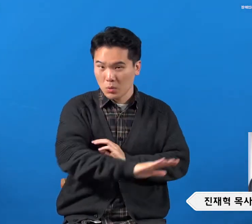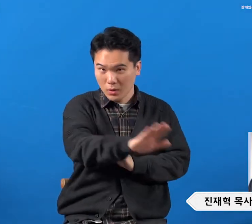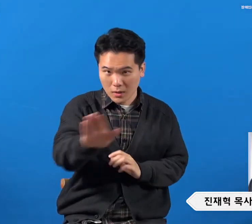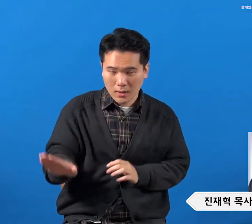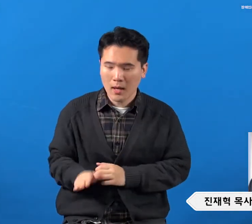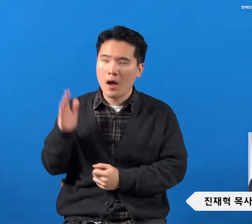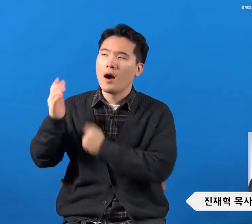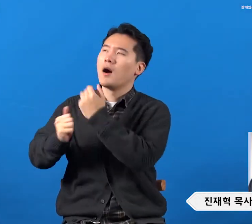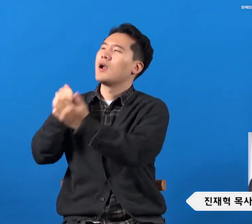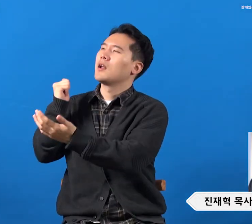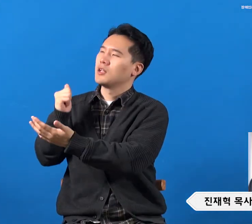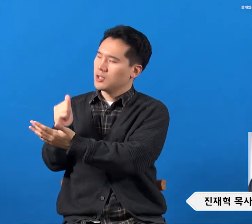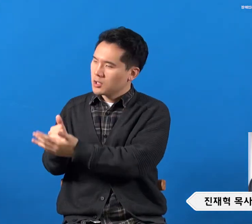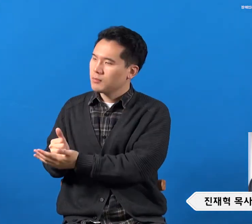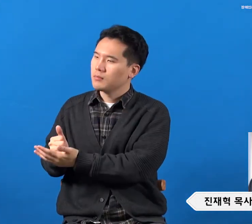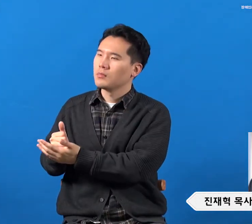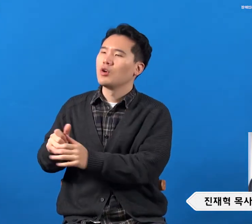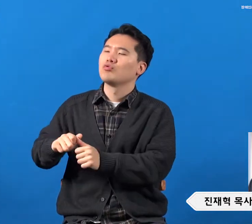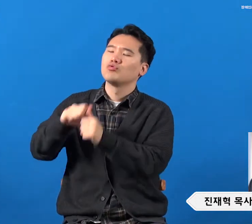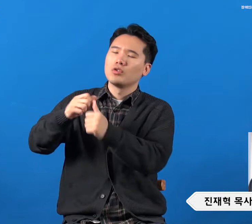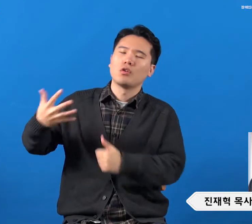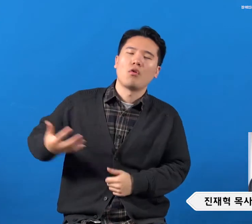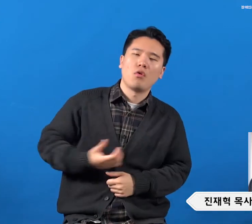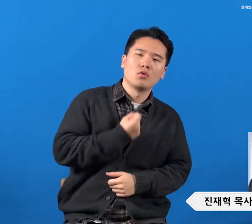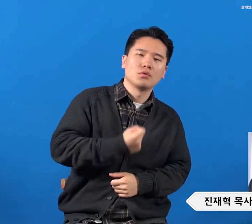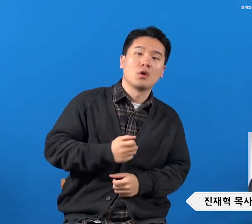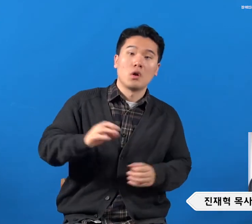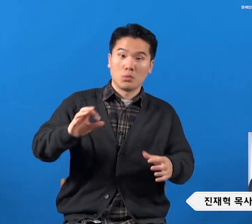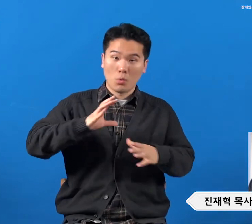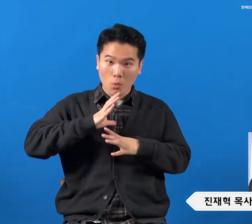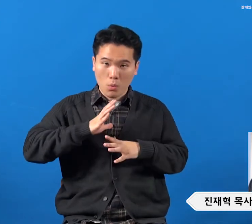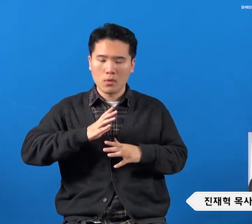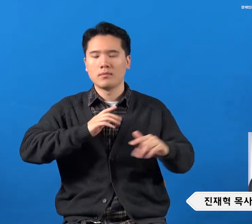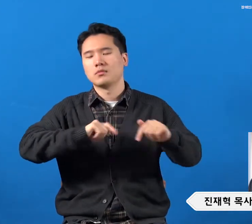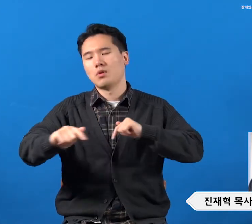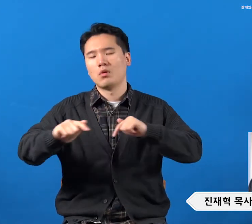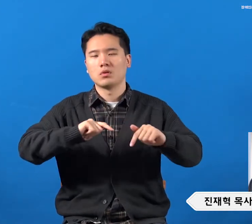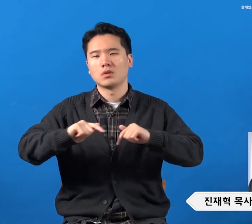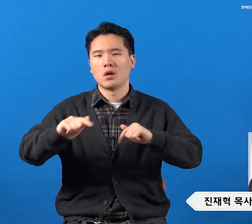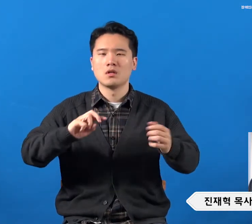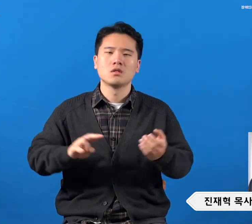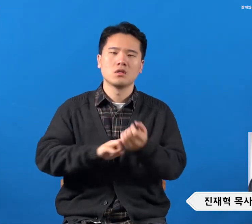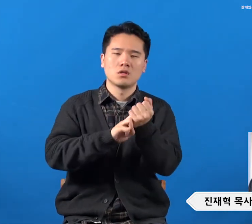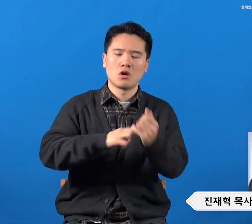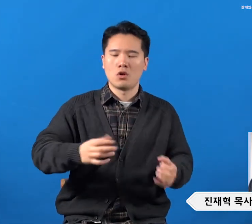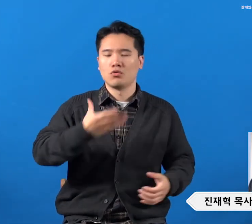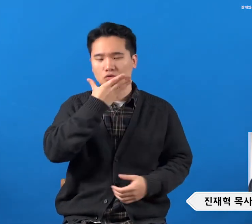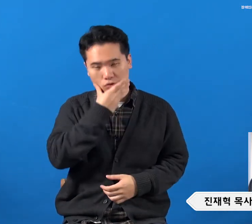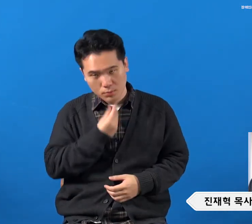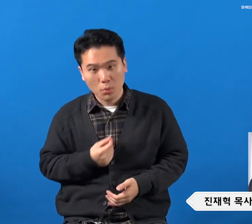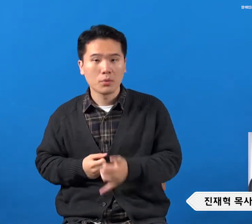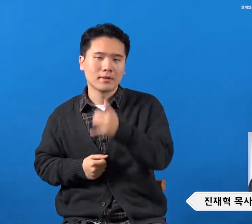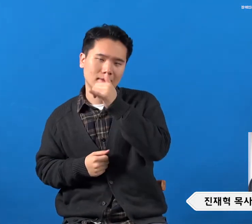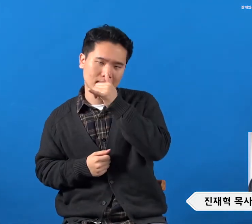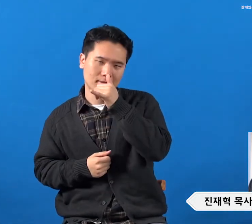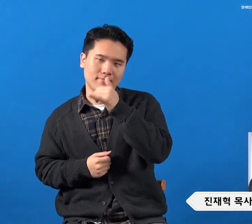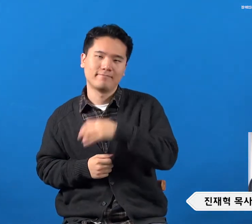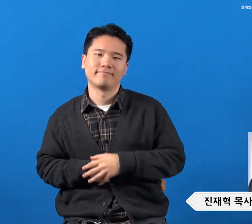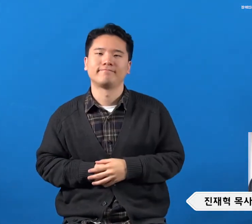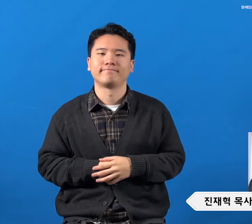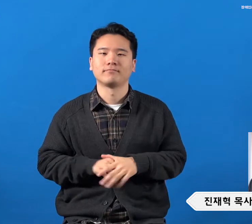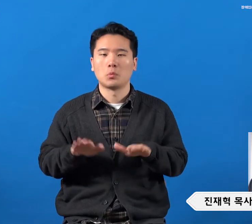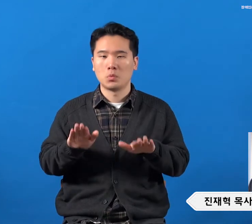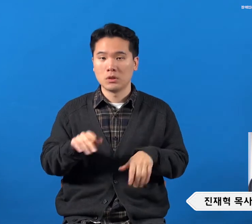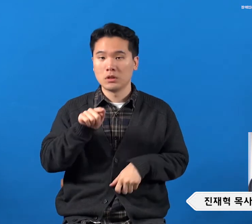앞에 구원을 받는 놀라운 역사와 축복이 있음을 우리는 잘 알고 있습니다. 오늘 그